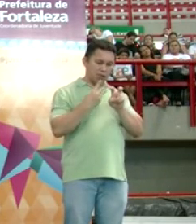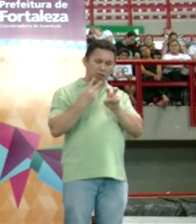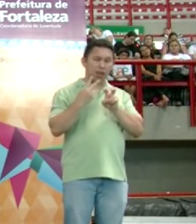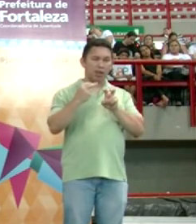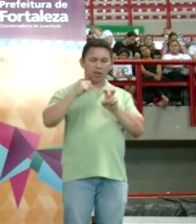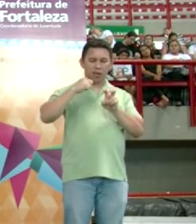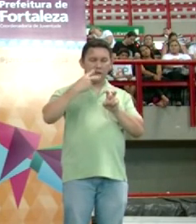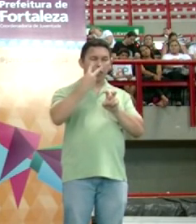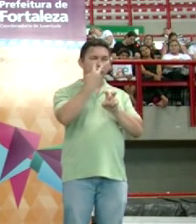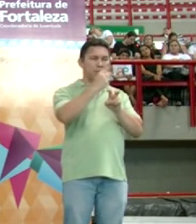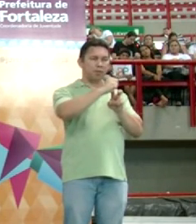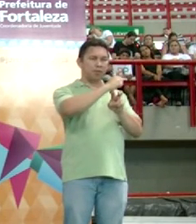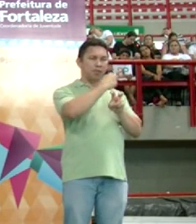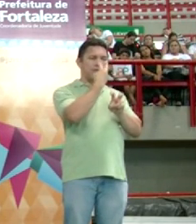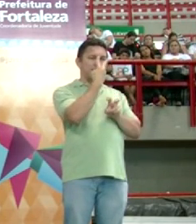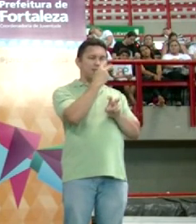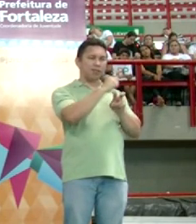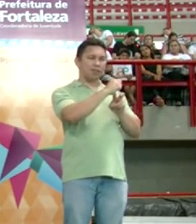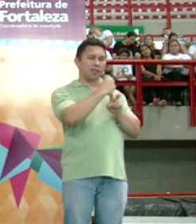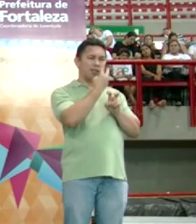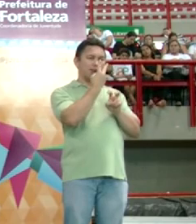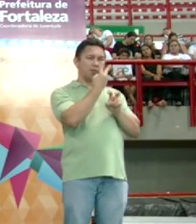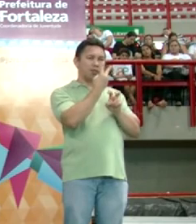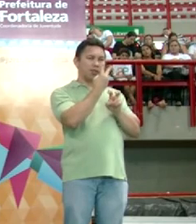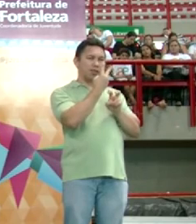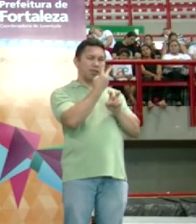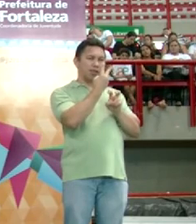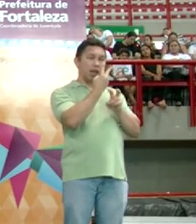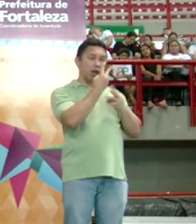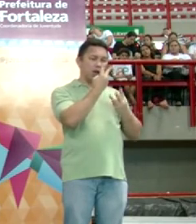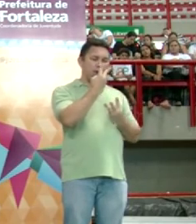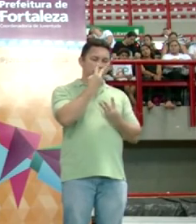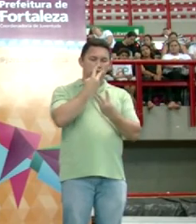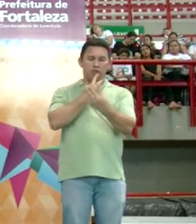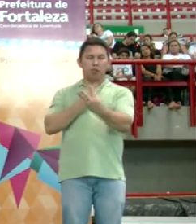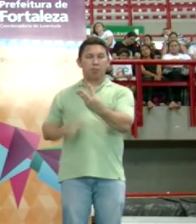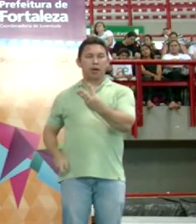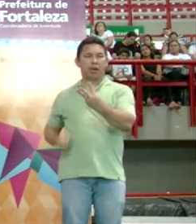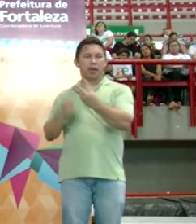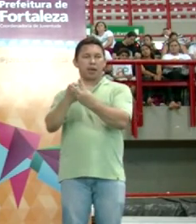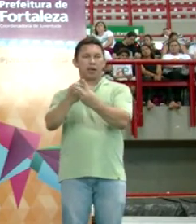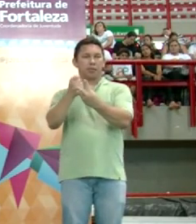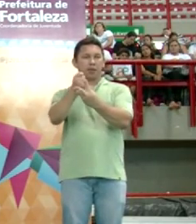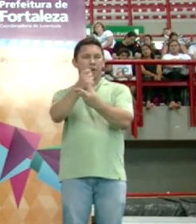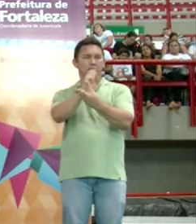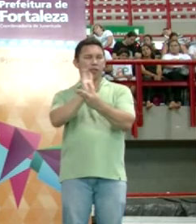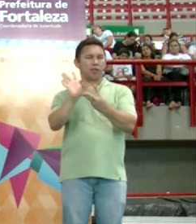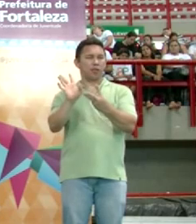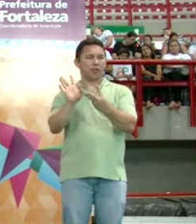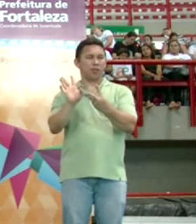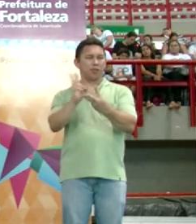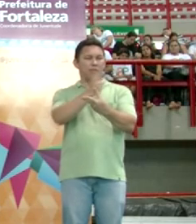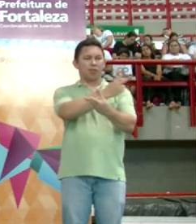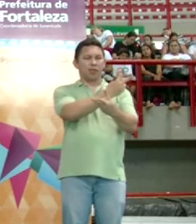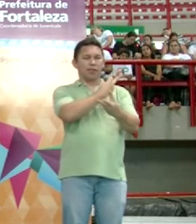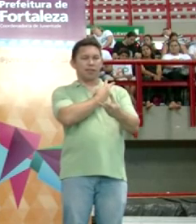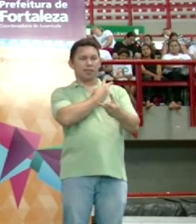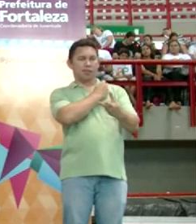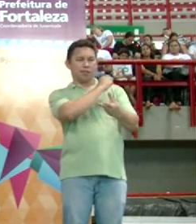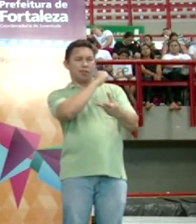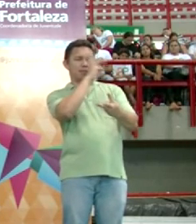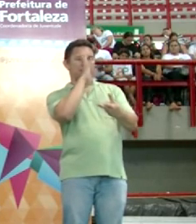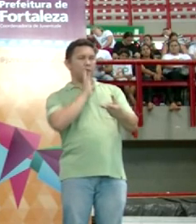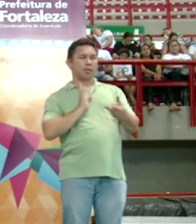desconto, ó. O supermercado está me dando 2 a cada 5 que eu levo. Então meu desconto é 2